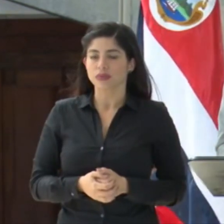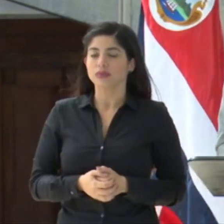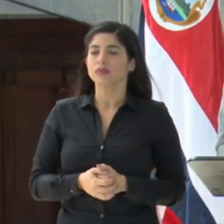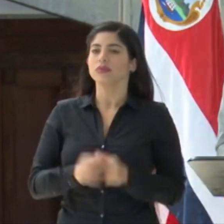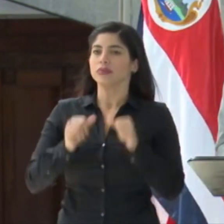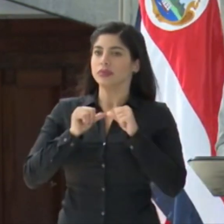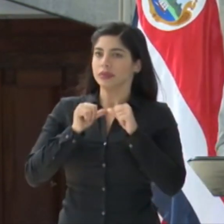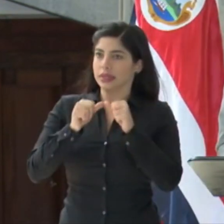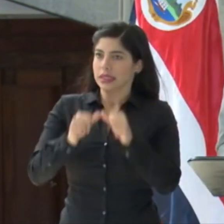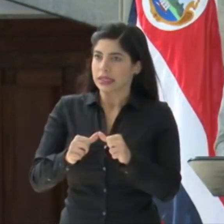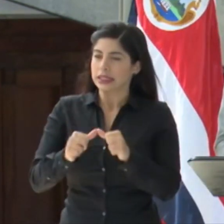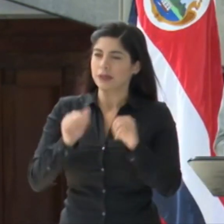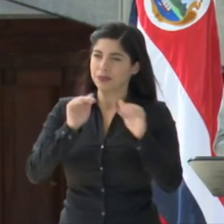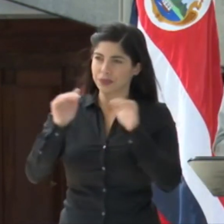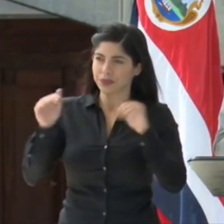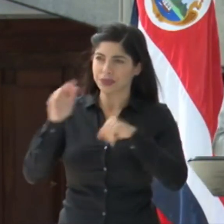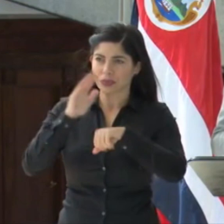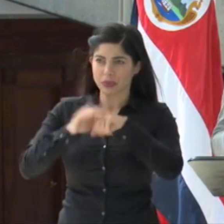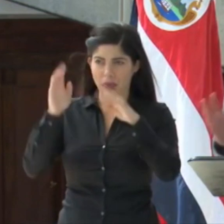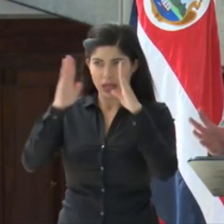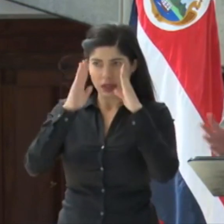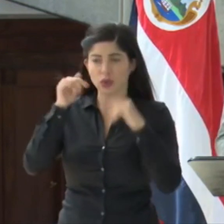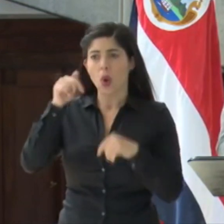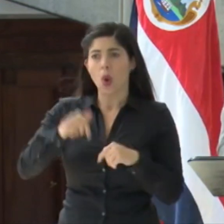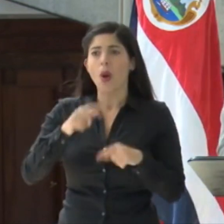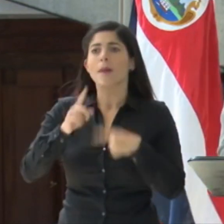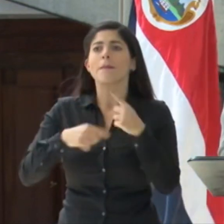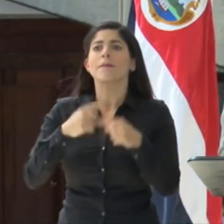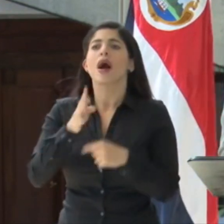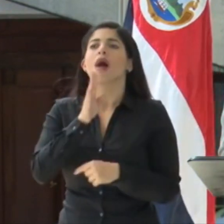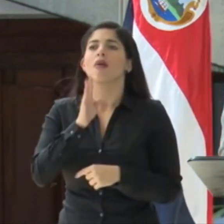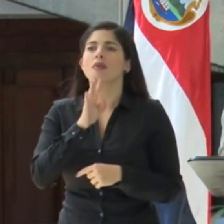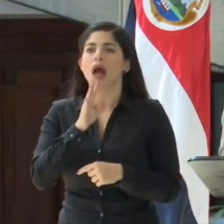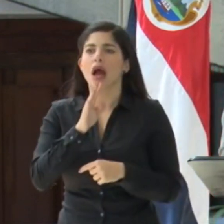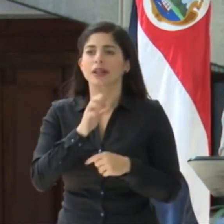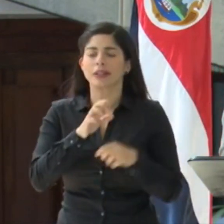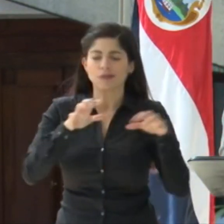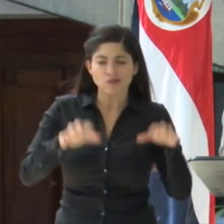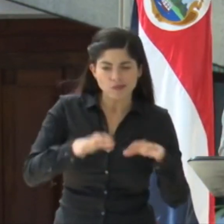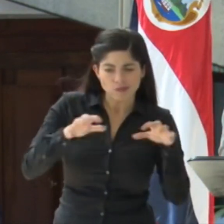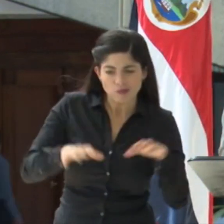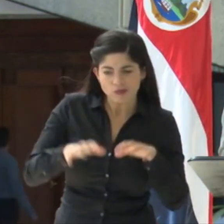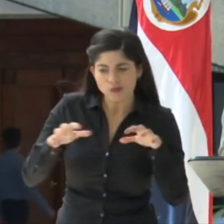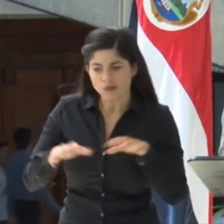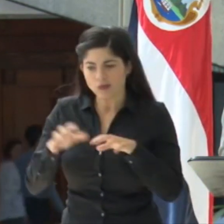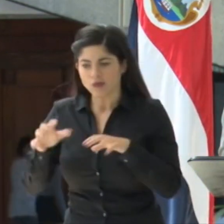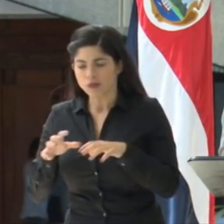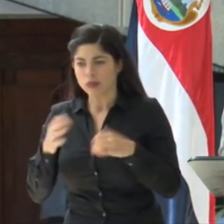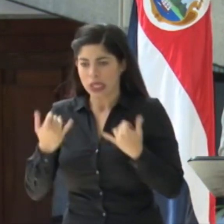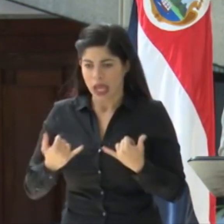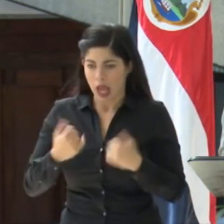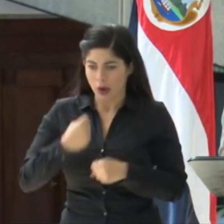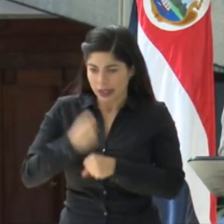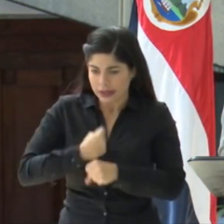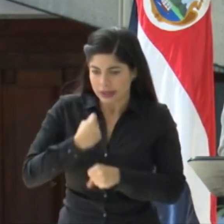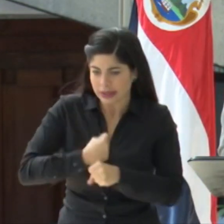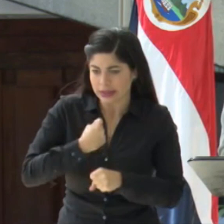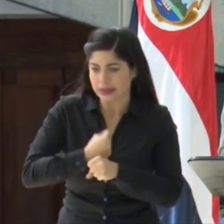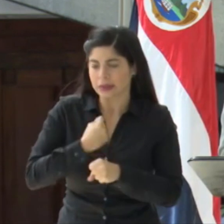Seguimos llamando la atención. Hoy vamos a hablar de otras acciones que están contempladas o que se están realizando